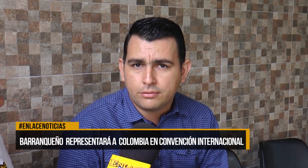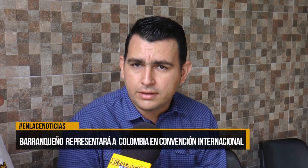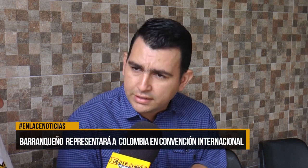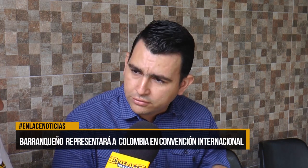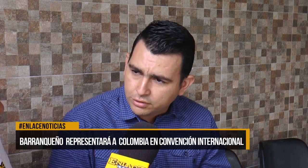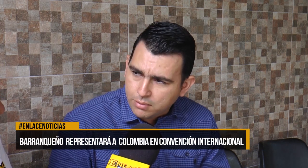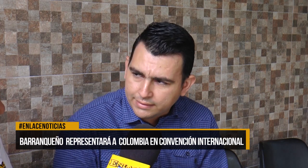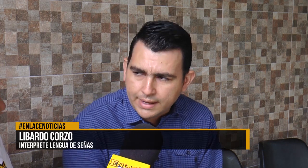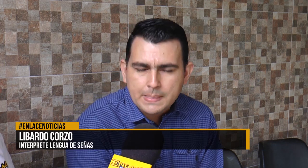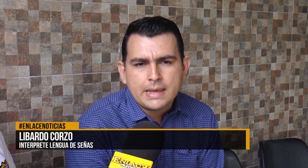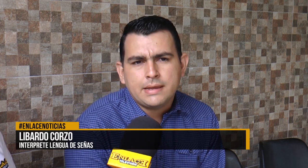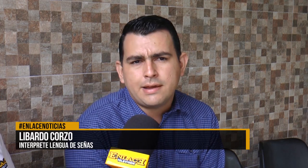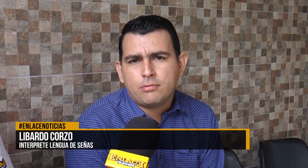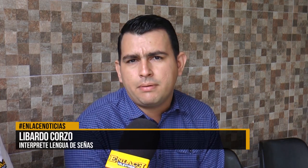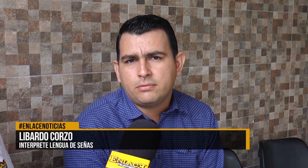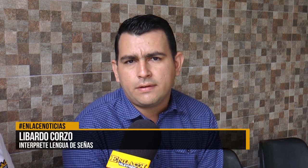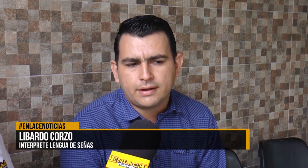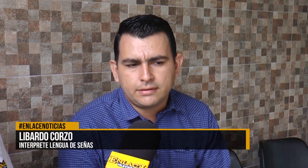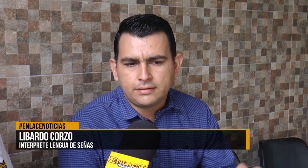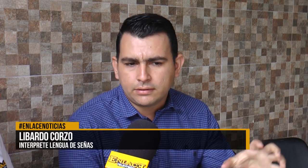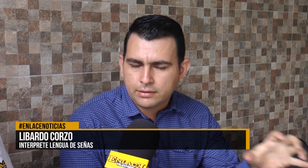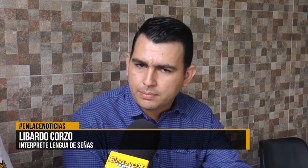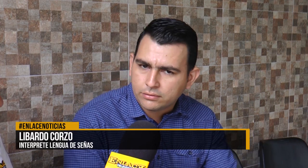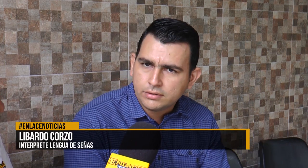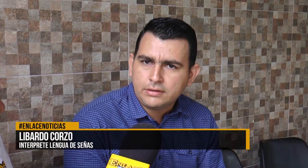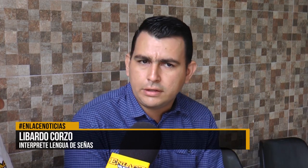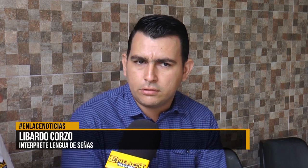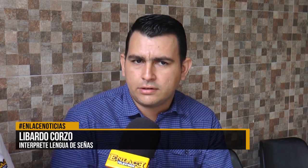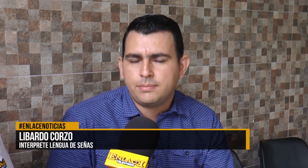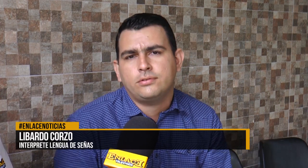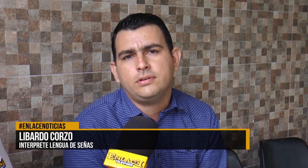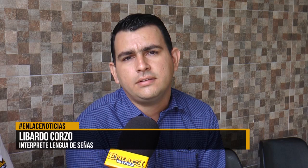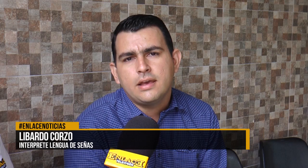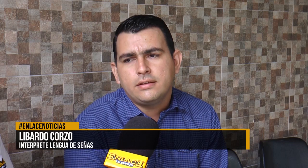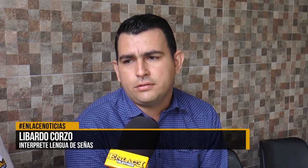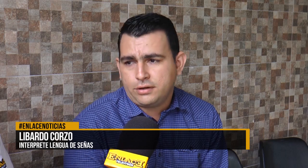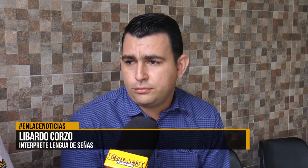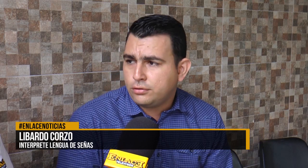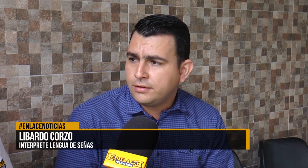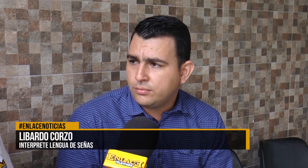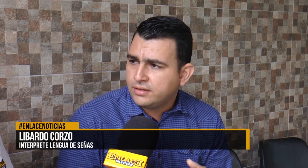del derecho de igualdad, ya no podemos hablar de ciertas personas ni de otras personas, sino que todos tenemos que estar